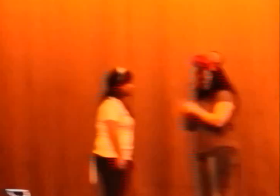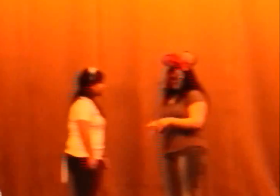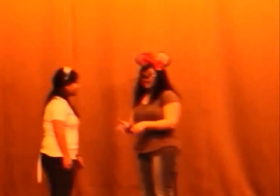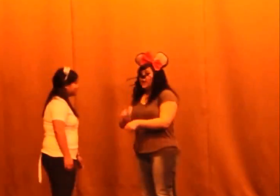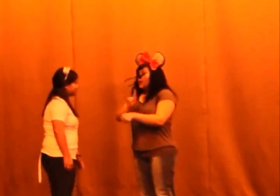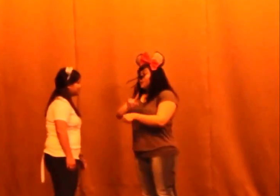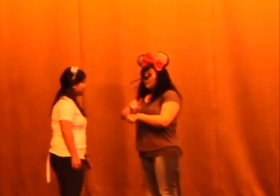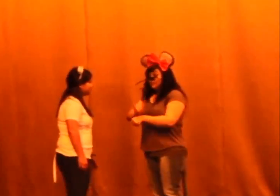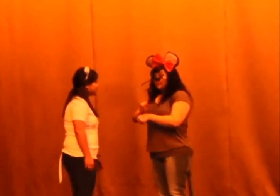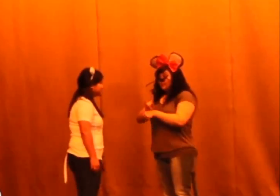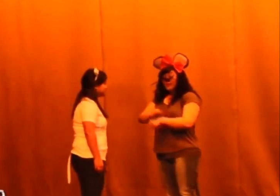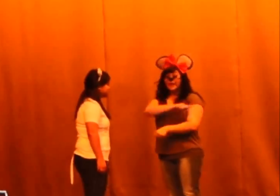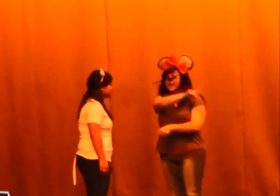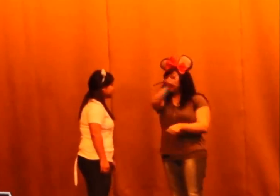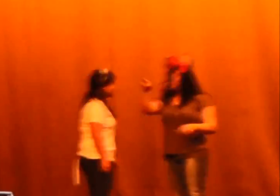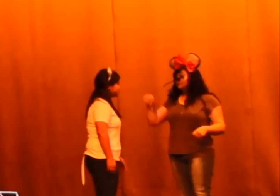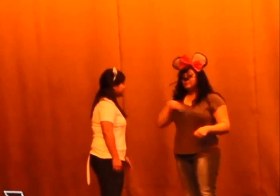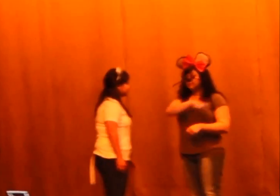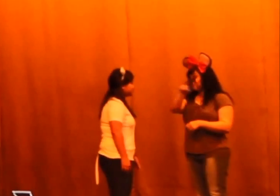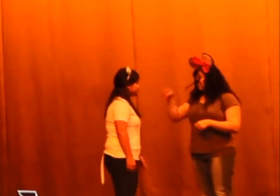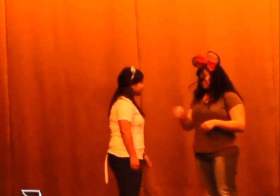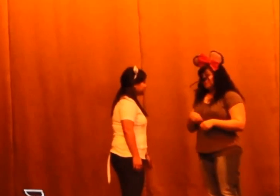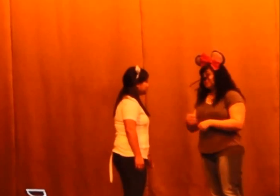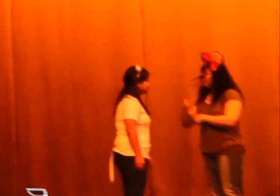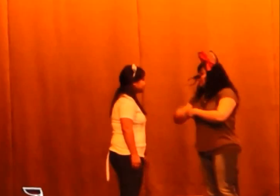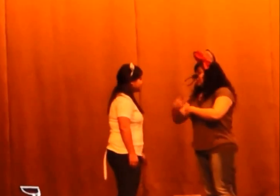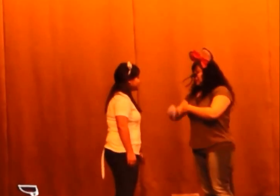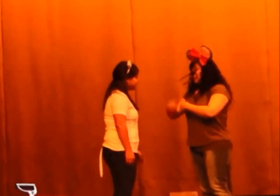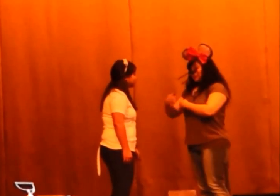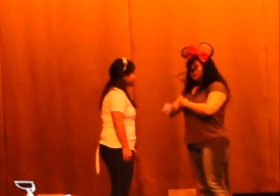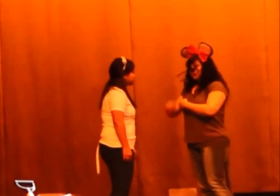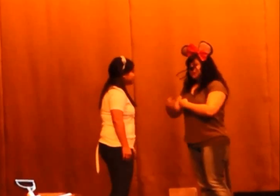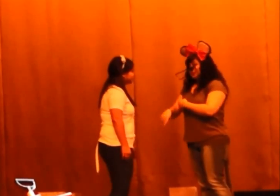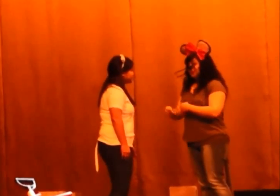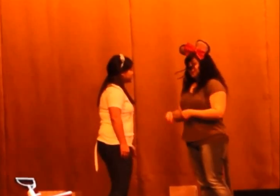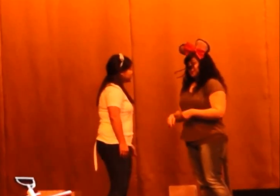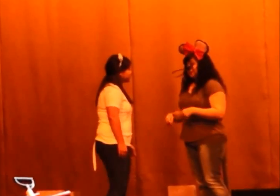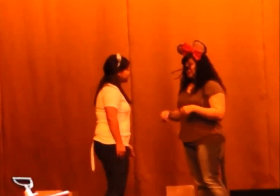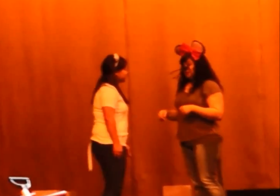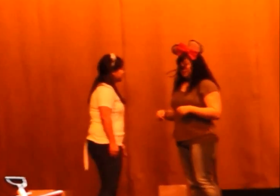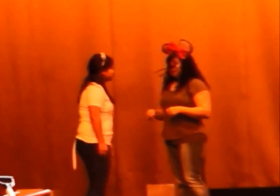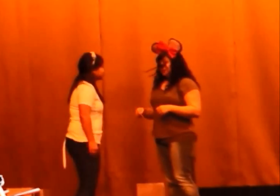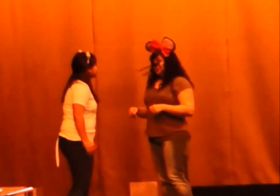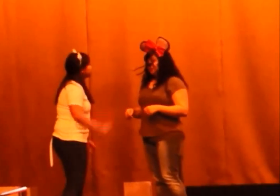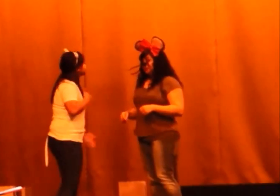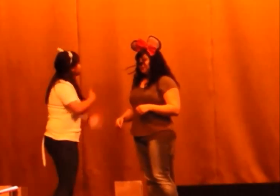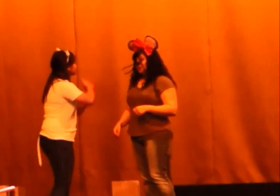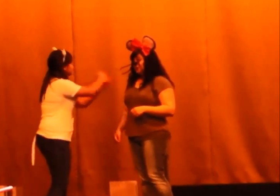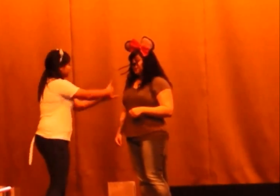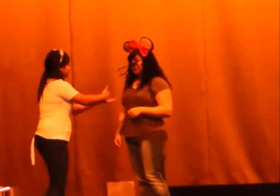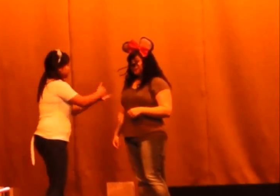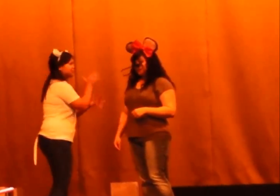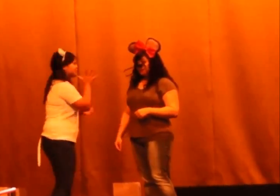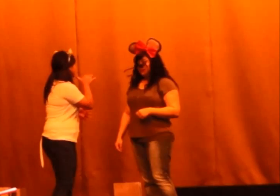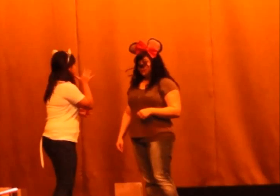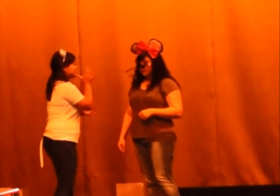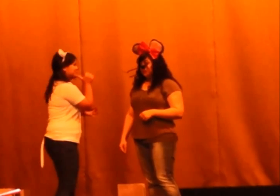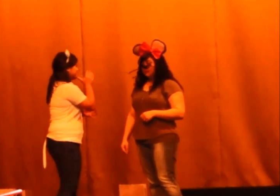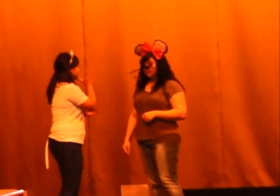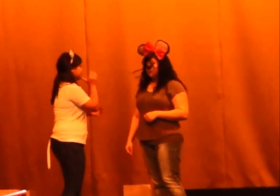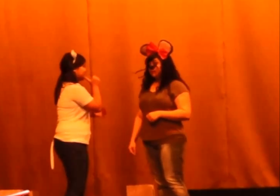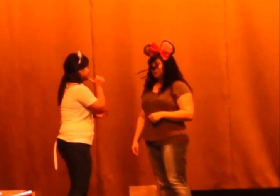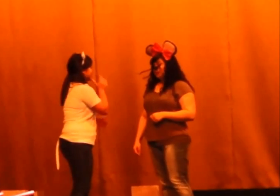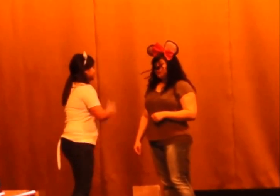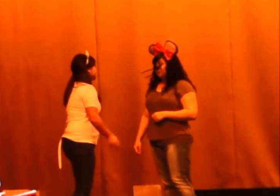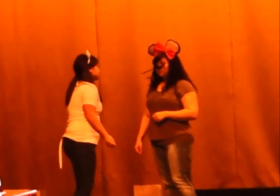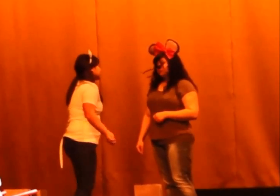Oye, allá en la casa, los dueños de la casa han traído una trampa y todos corremos peligro. Lo